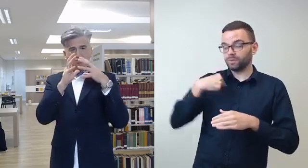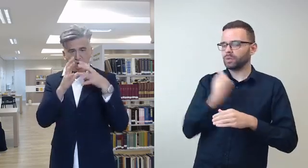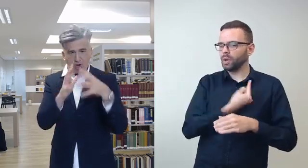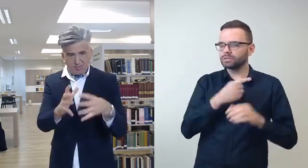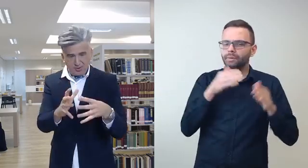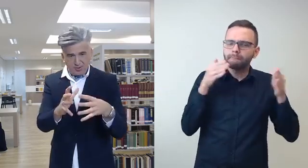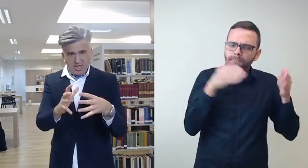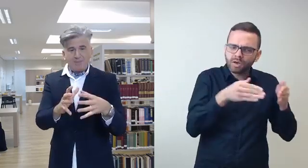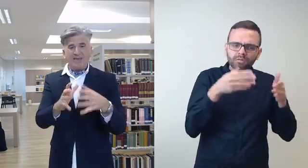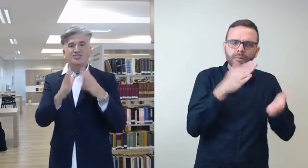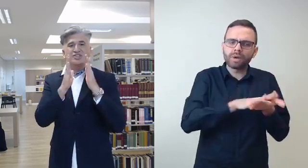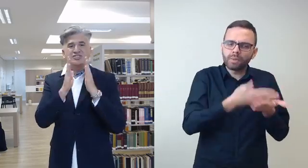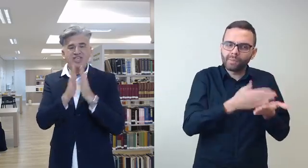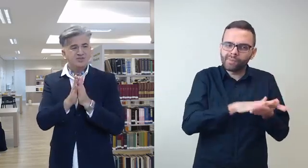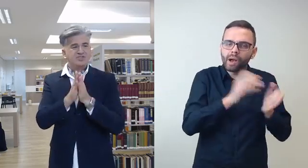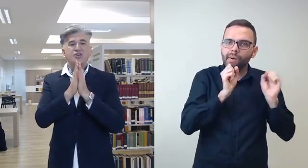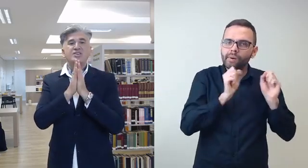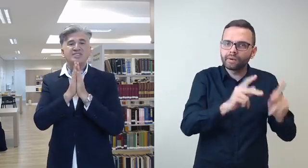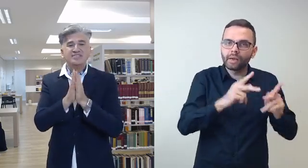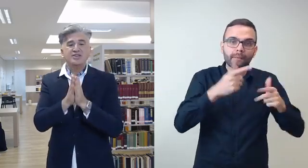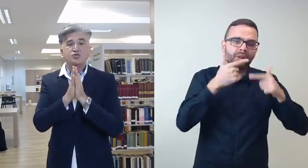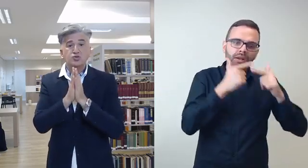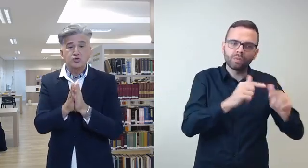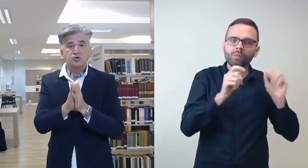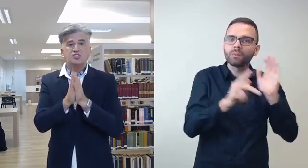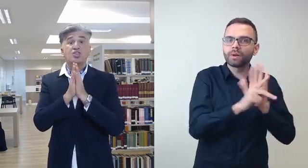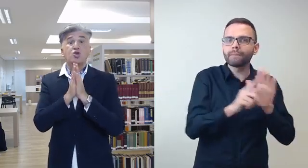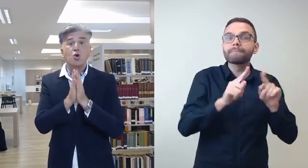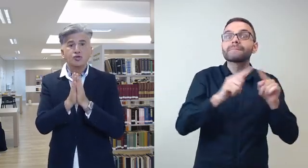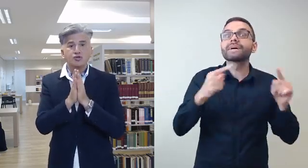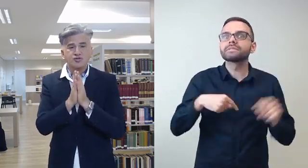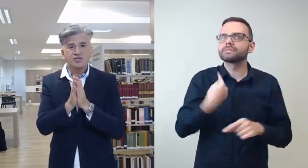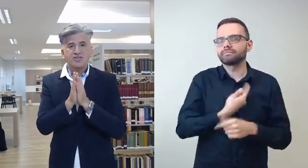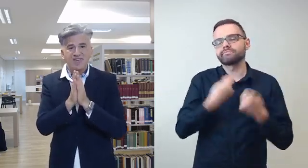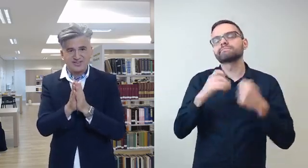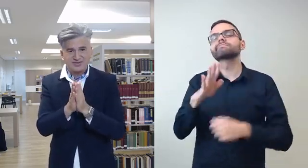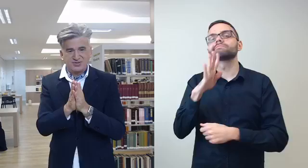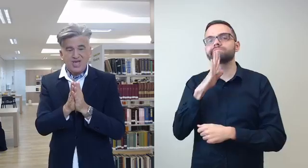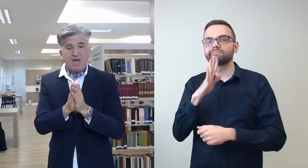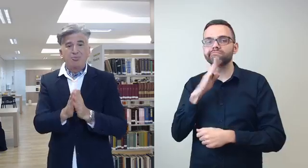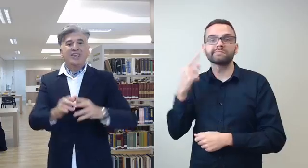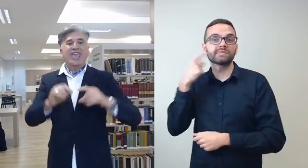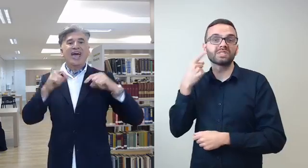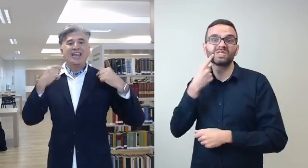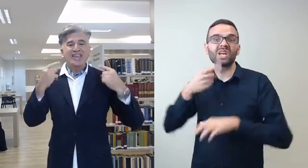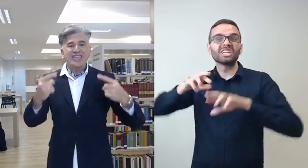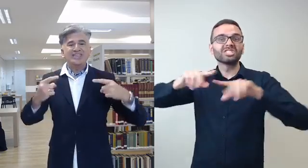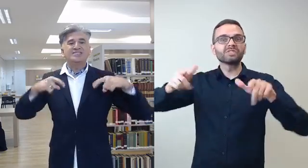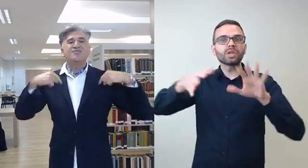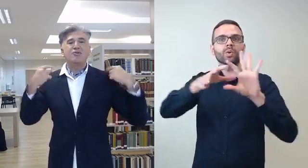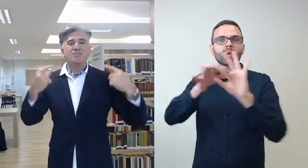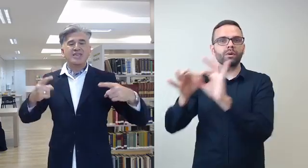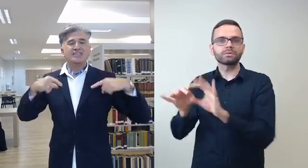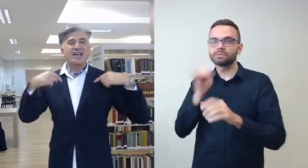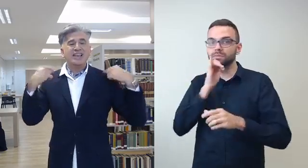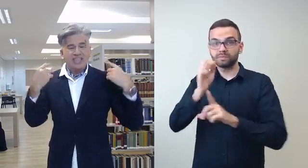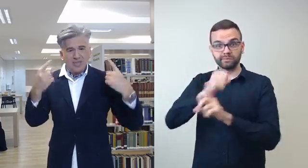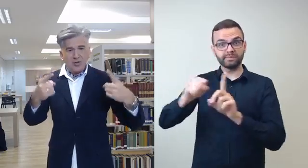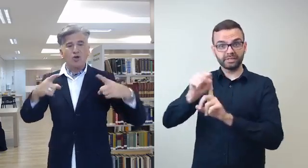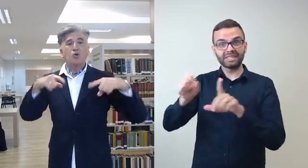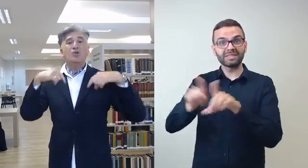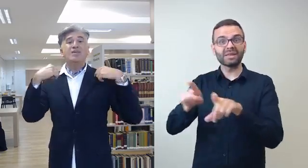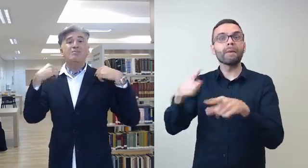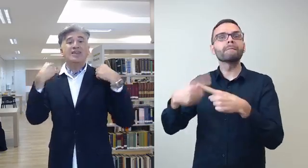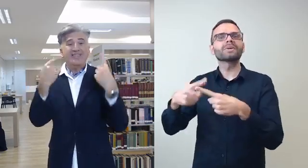léxico próprio, mas nós temos que conhecer os surdos em outros universos, porque é ali que se fomenta a